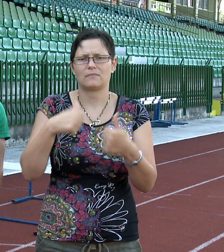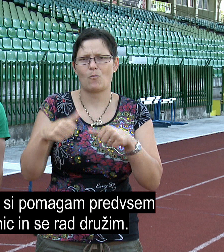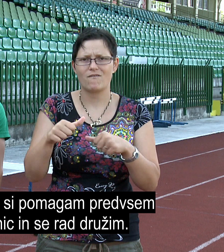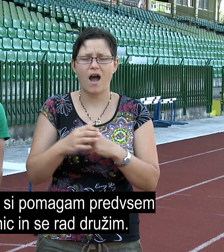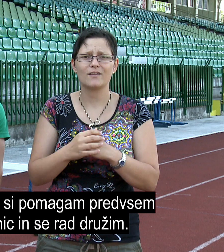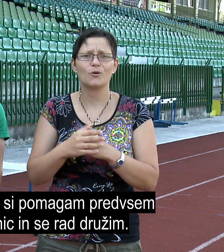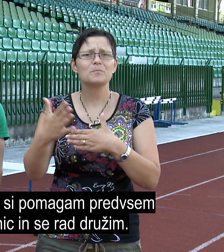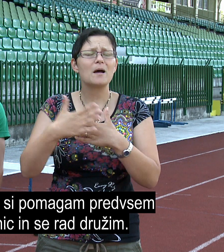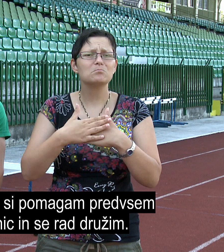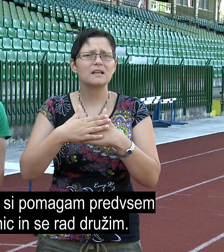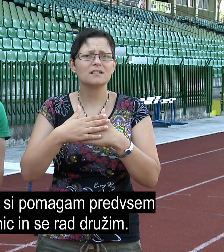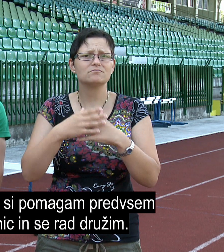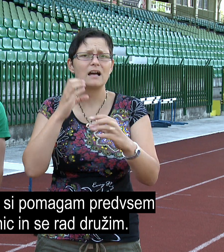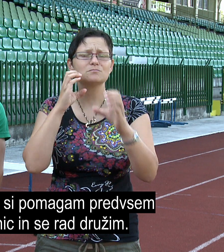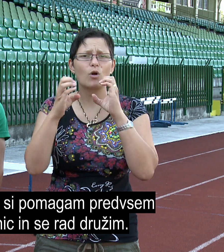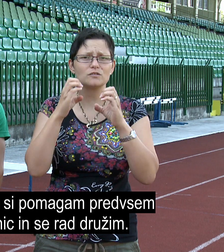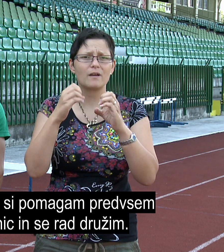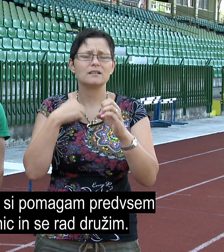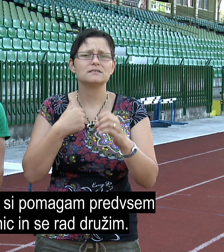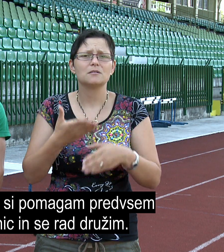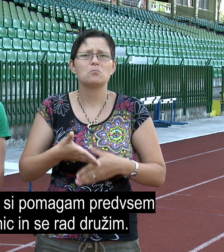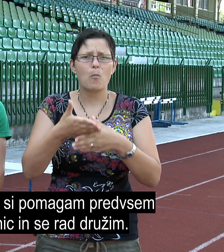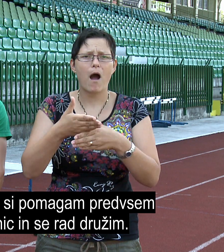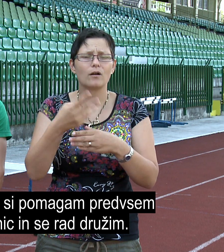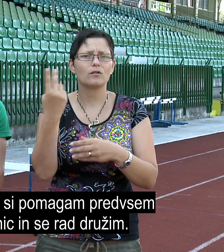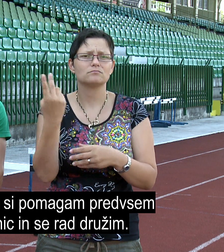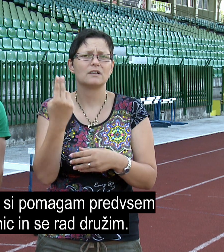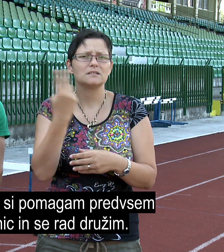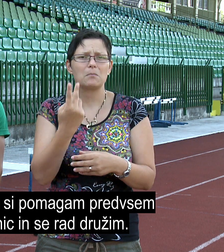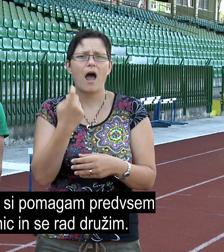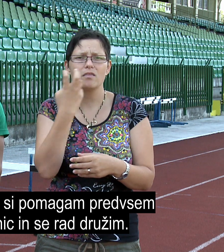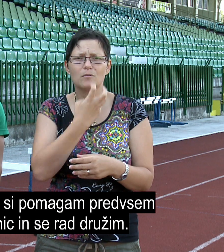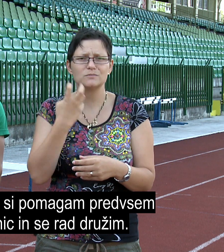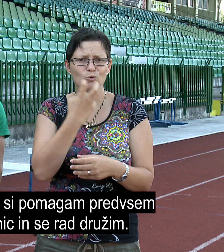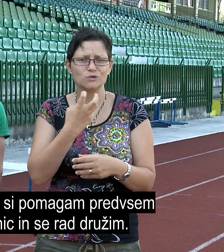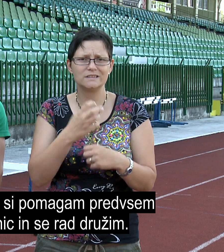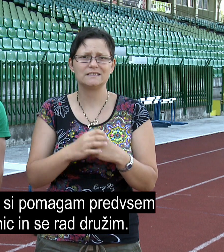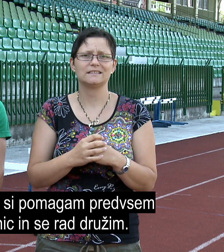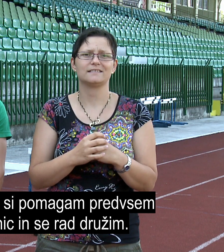Pri sporazumevanju si pomagam predvsem z branjem z ustnic